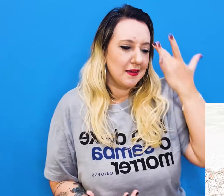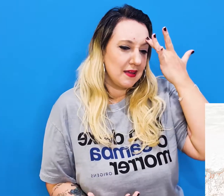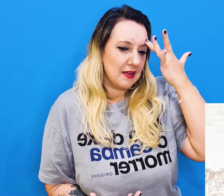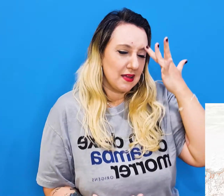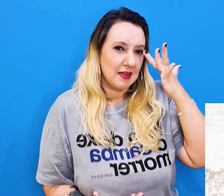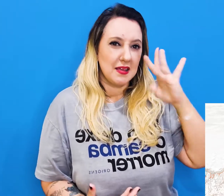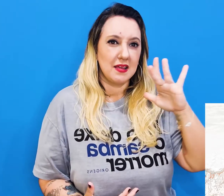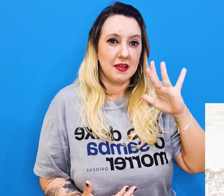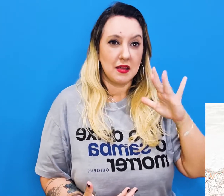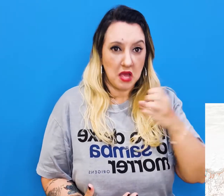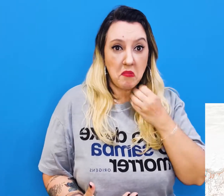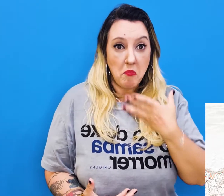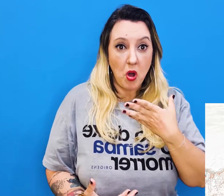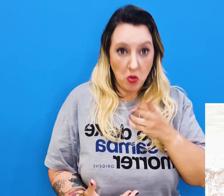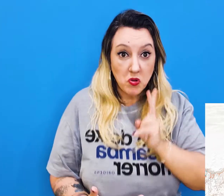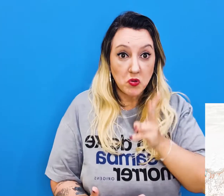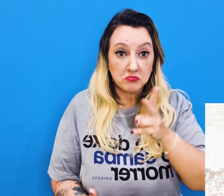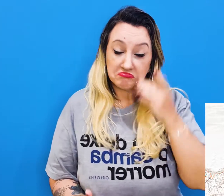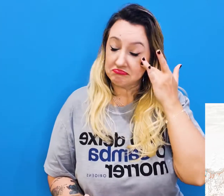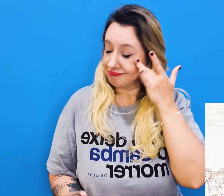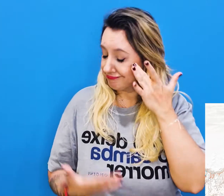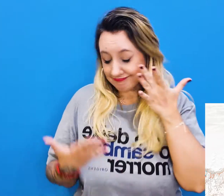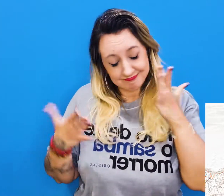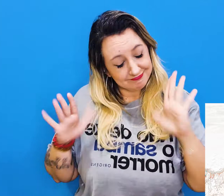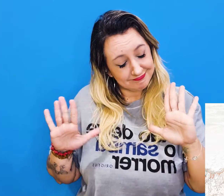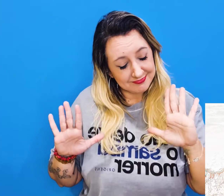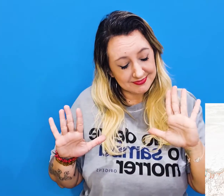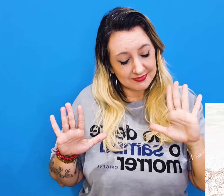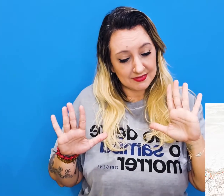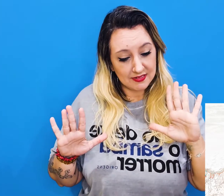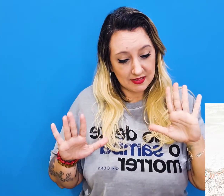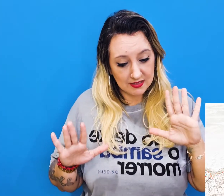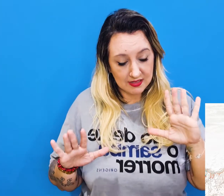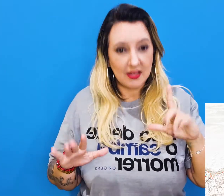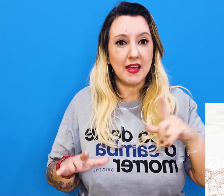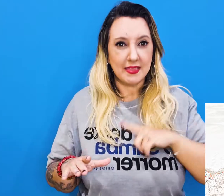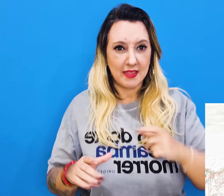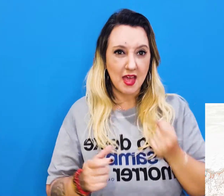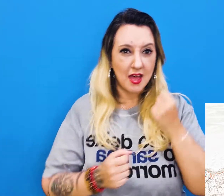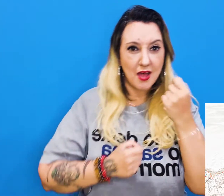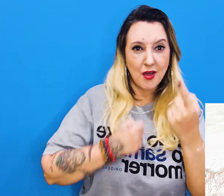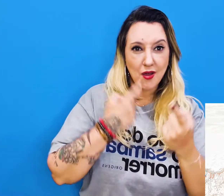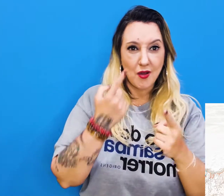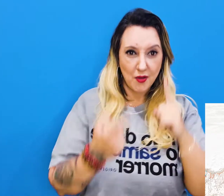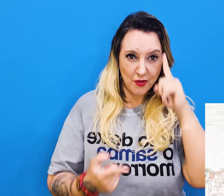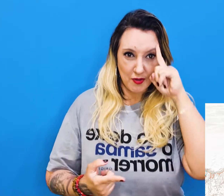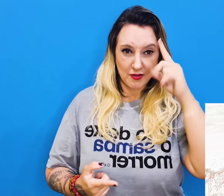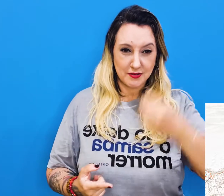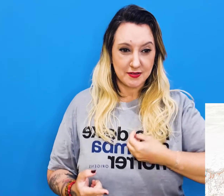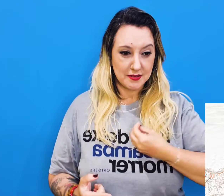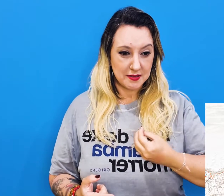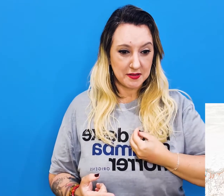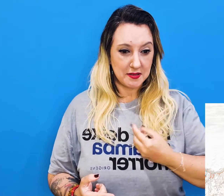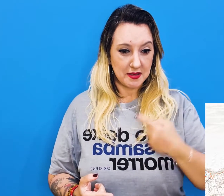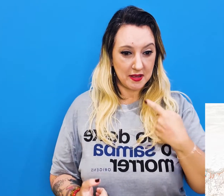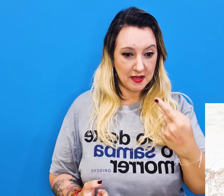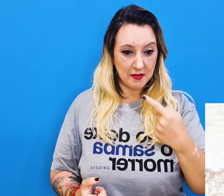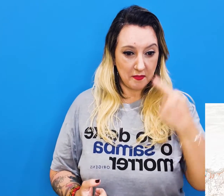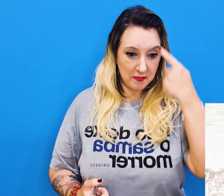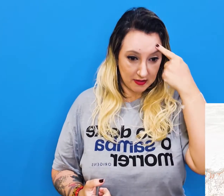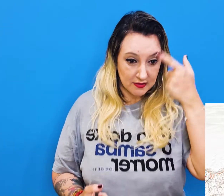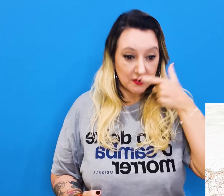vale a pena insistir. Há dias na vida que a gente pensa que não vai